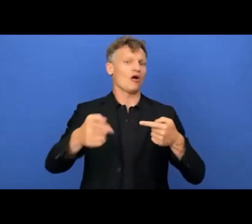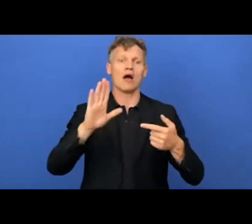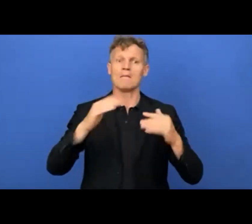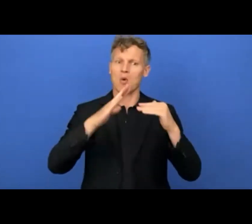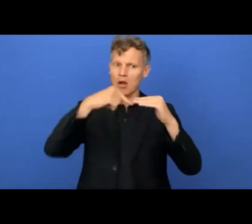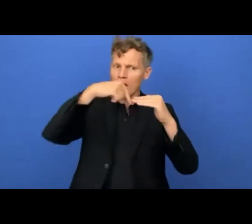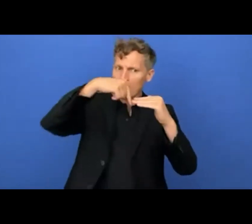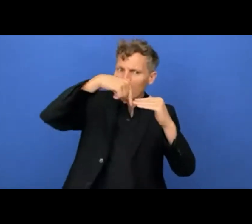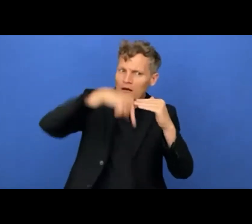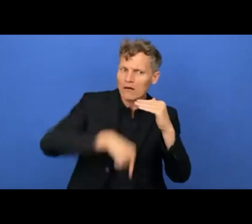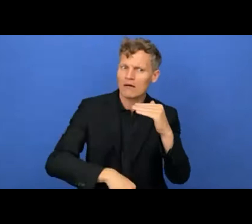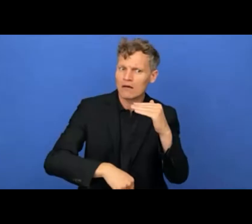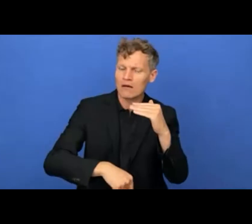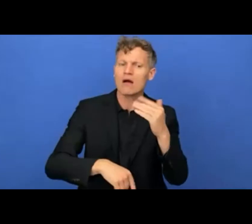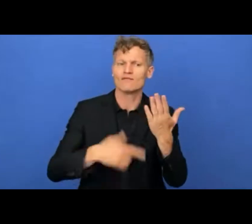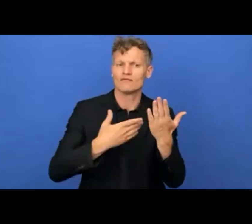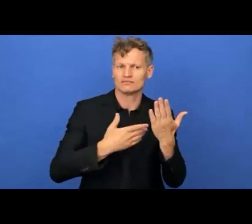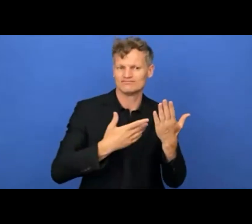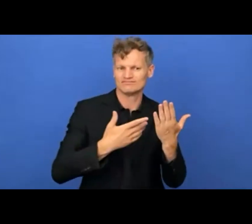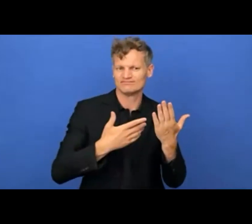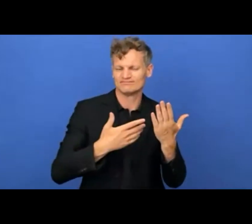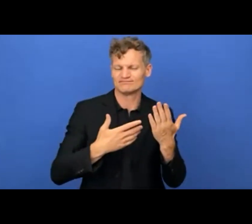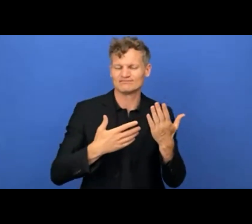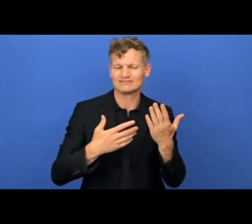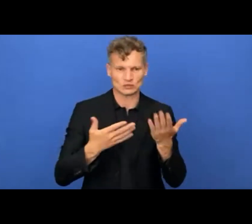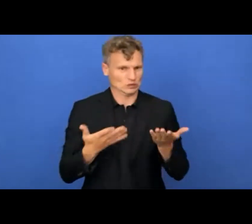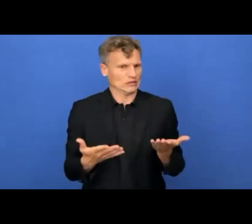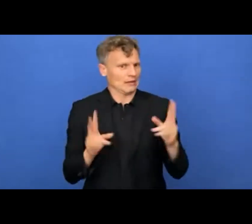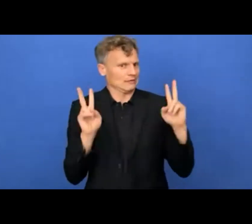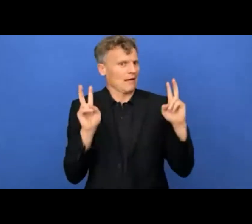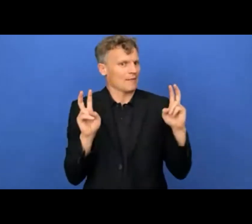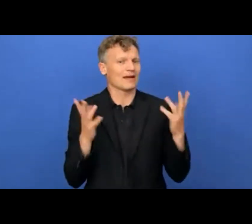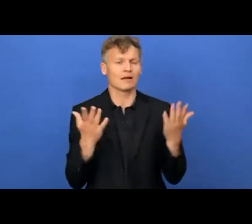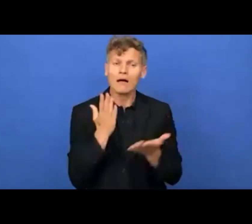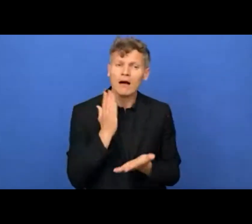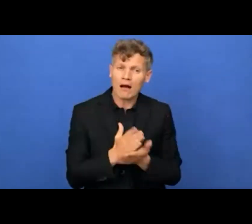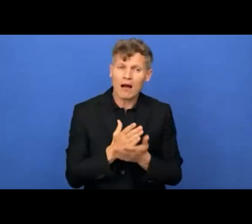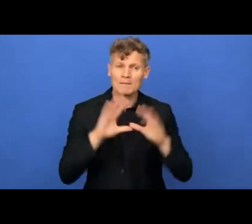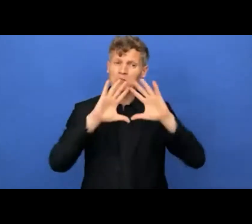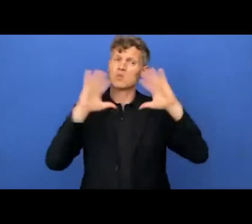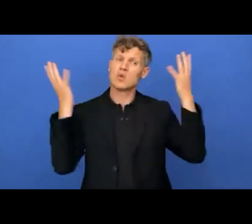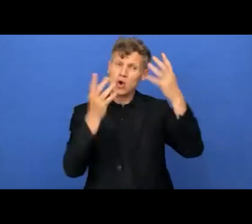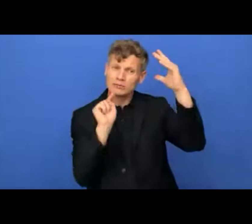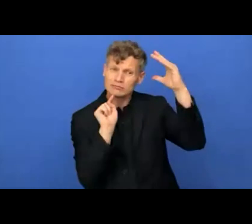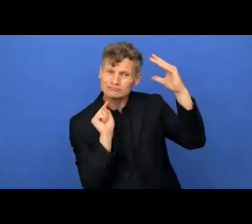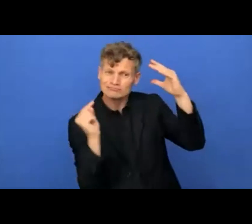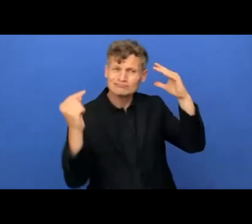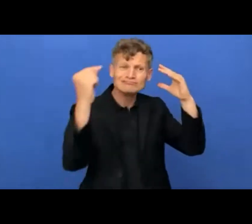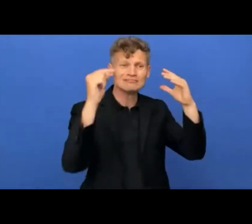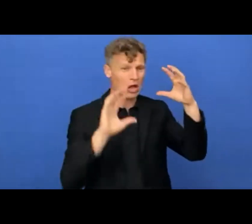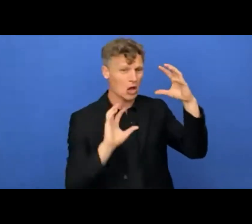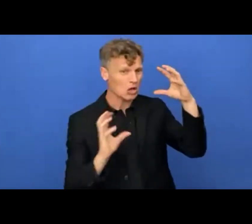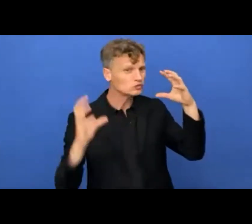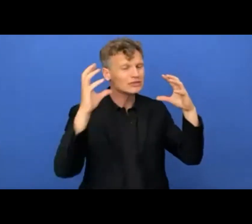s'intéresse à cette question en profondeur. En ce qui nous concerne aujourd'hui, certes, dans de nombreux pays,